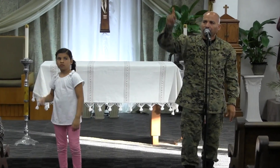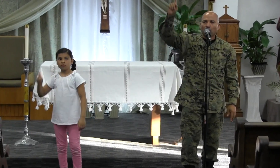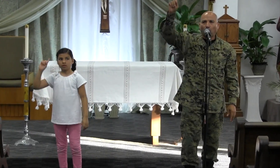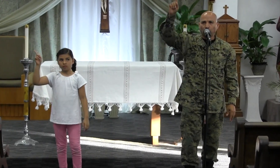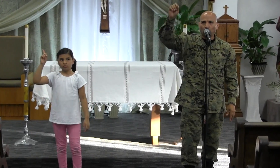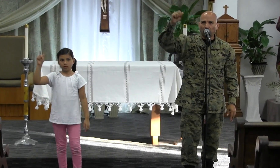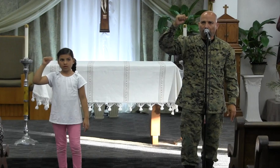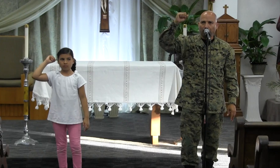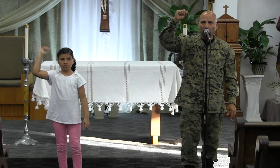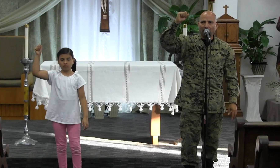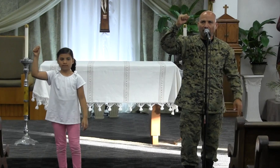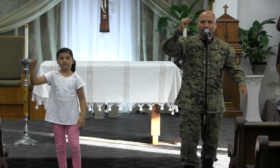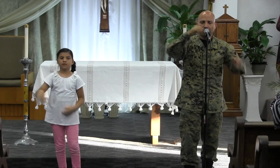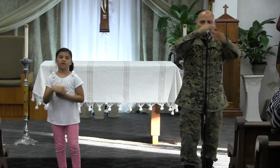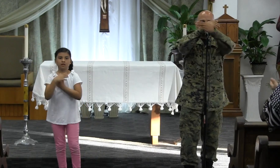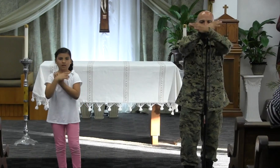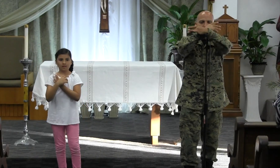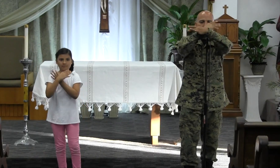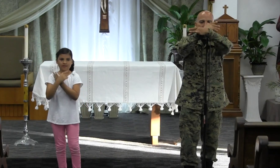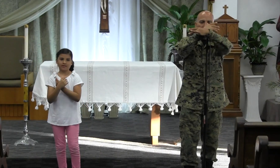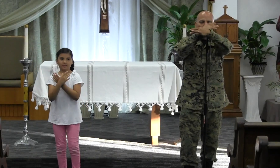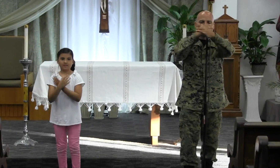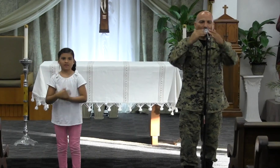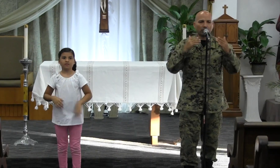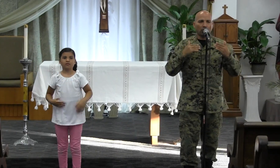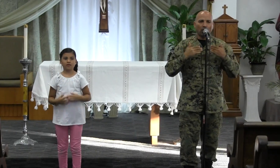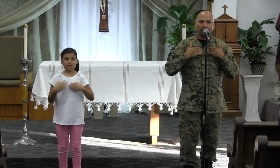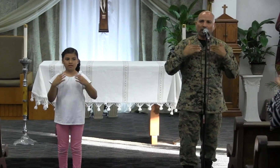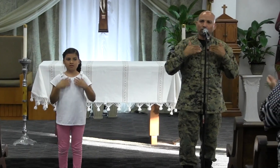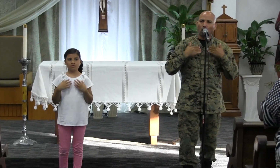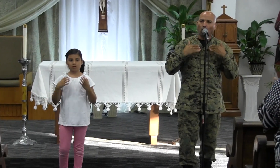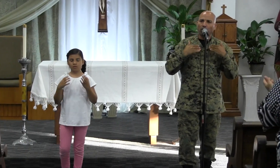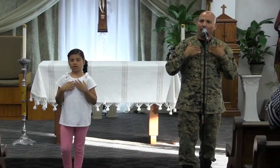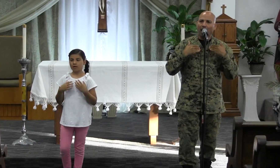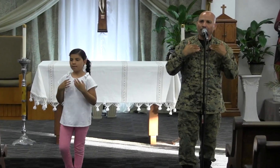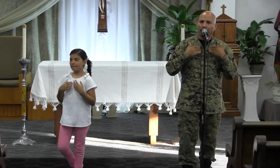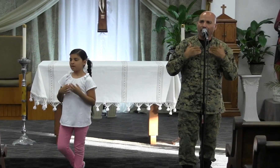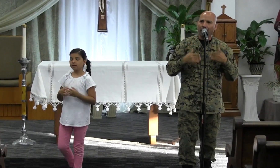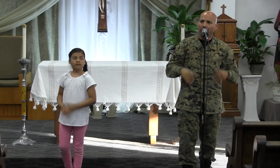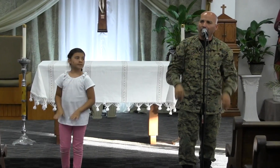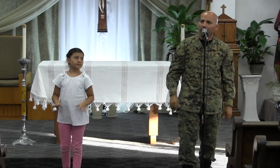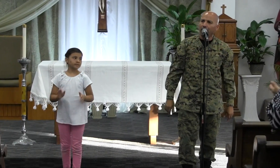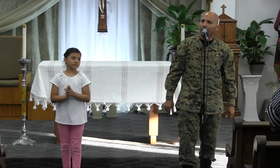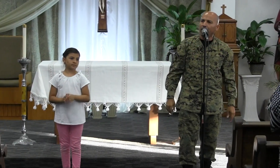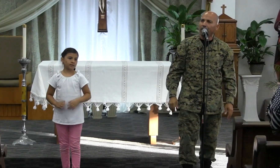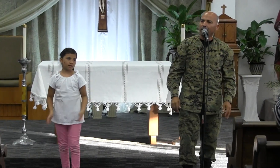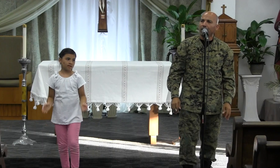hermano, con tu gran poder, Espíritu Santo, anda, tócame.